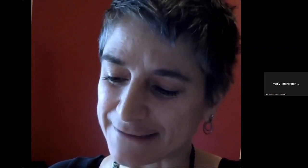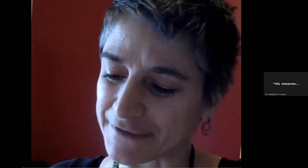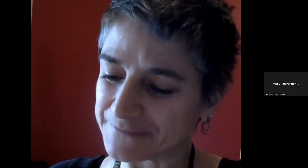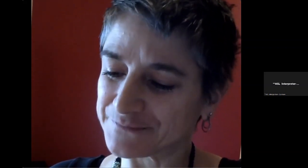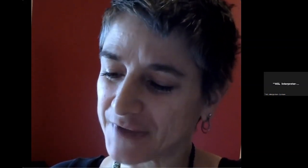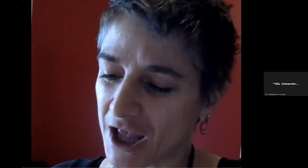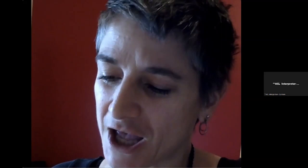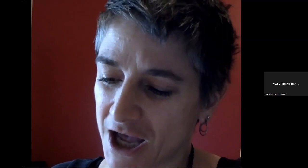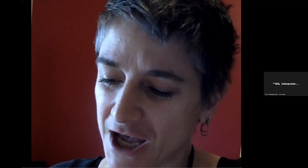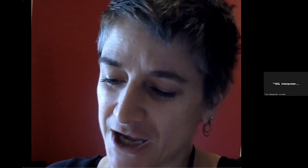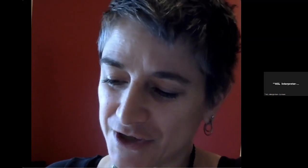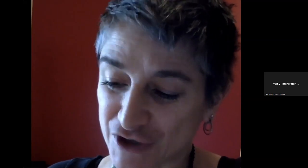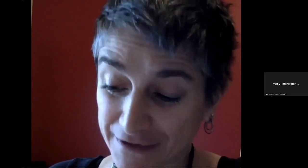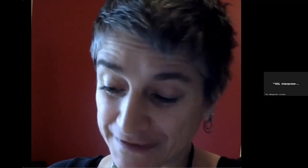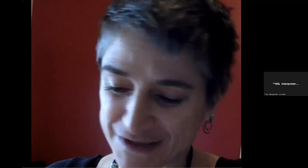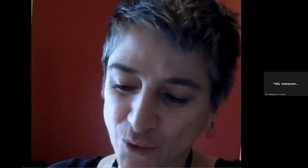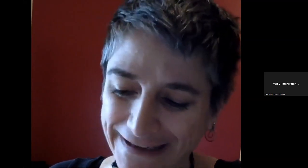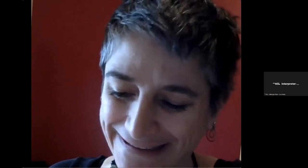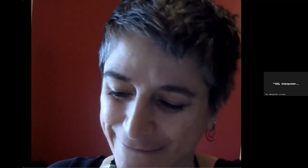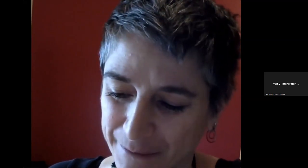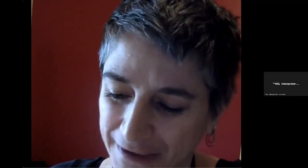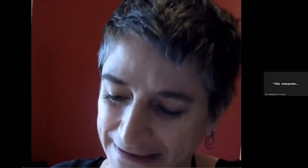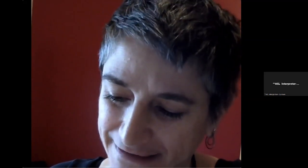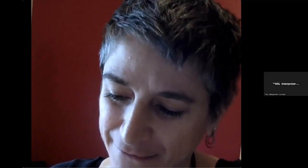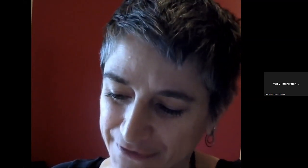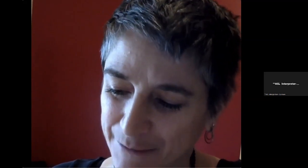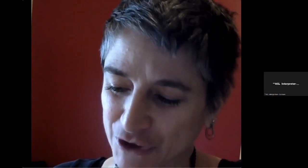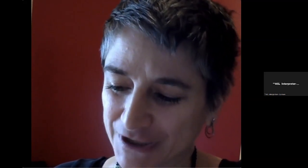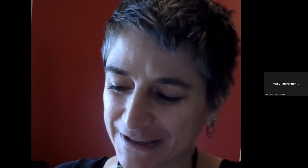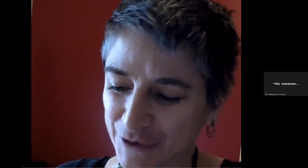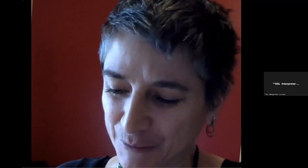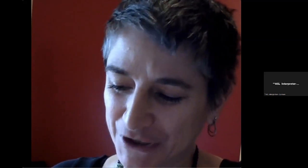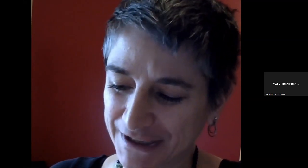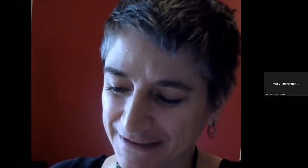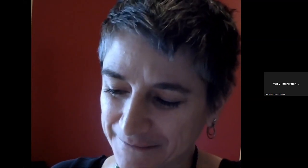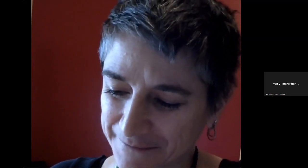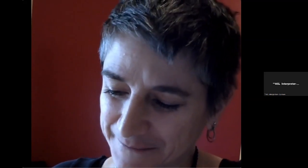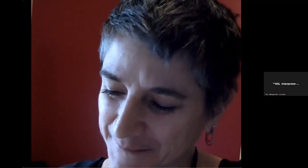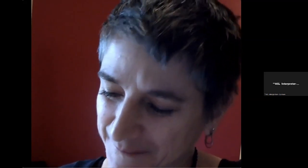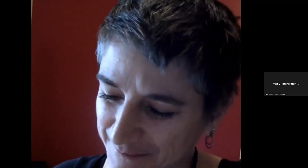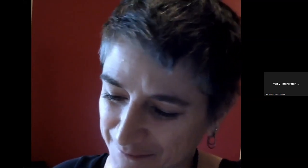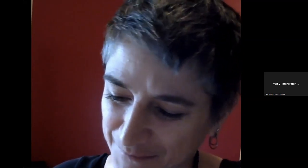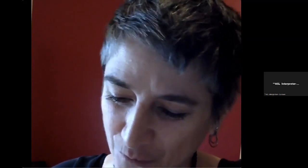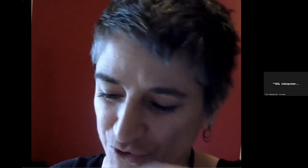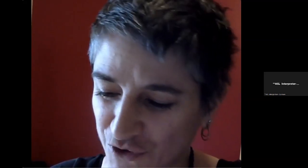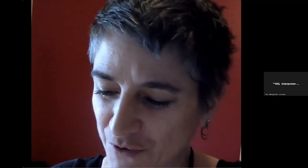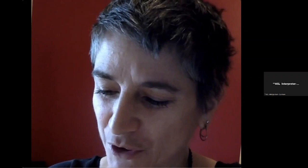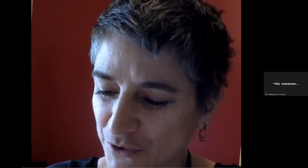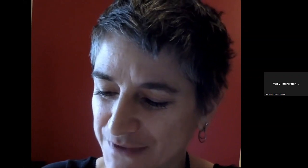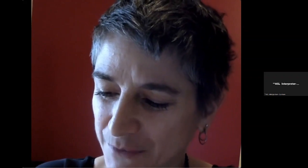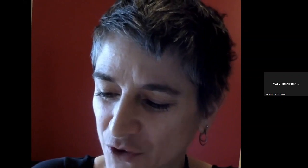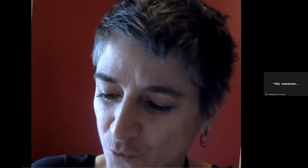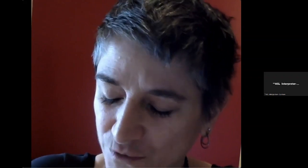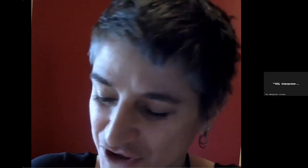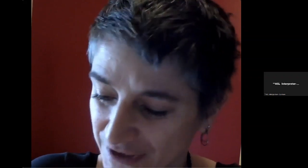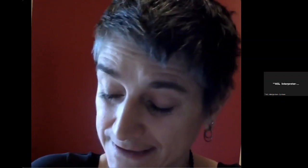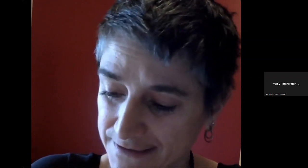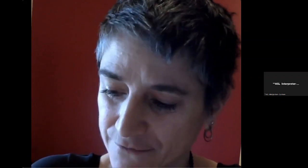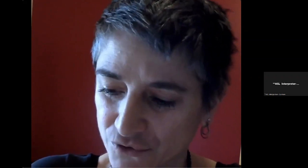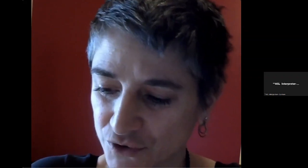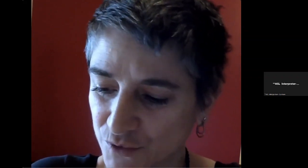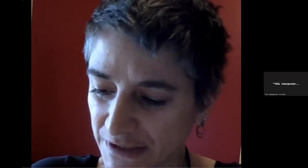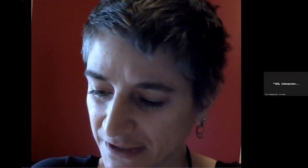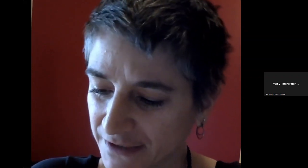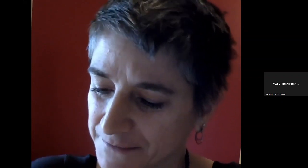nouvelles des enfants. Jeanne fait les sourires qui feraient pâlir dans vie n'importe quel top modèle. Non, je ne prononcerai pas le mot